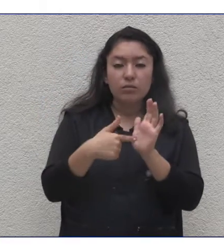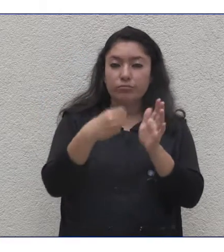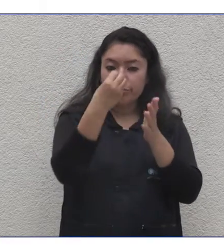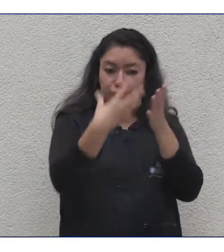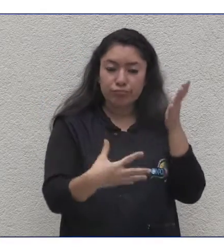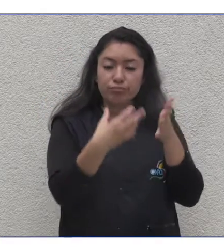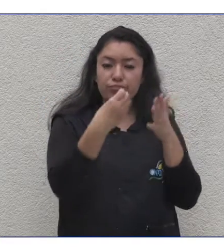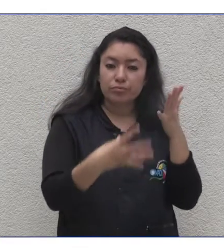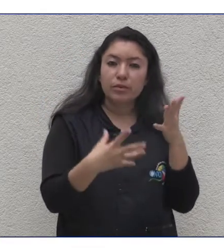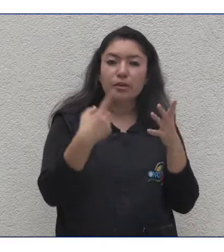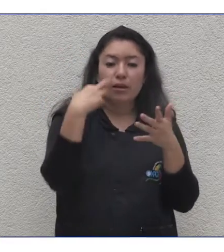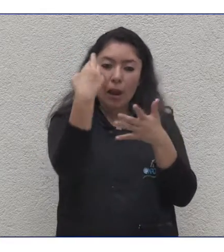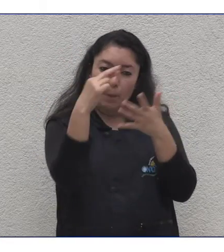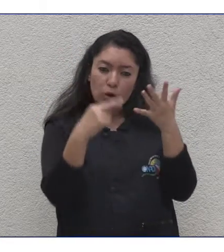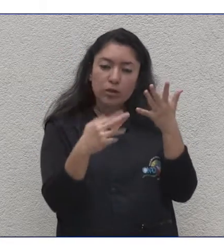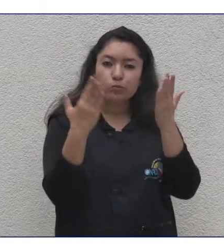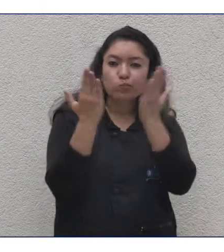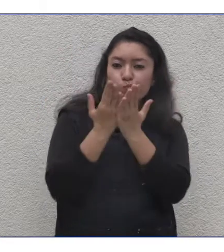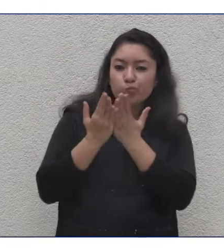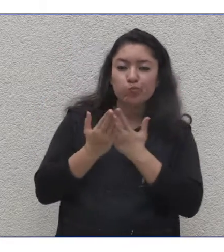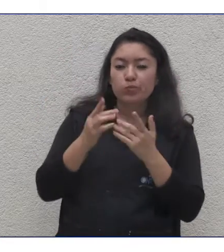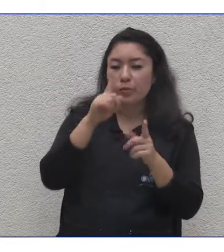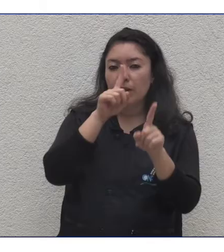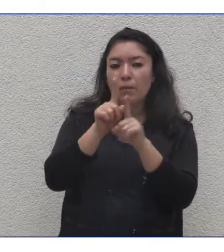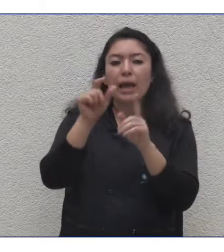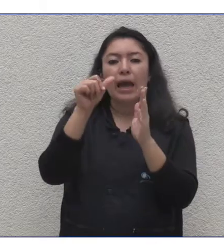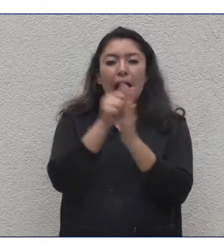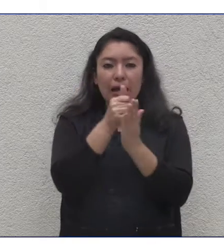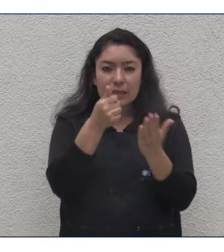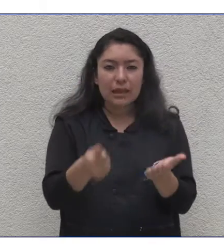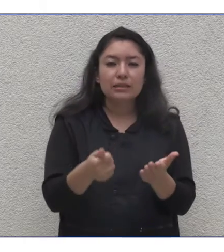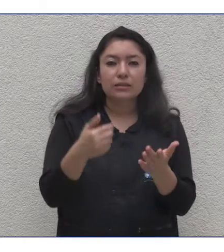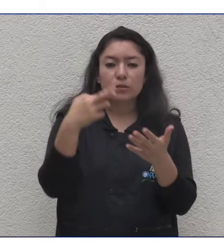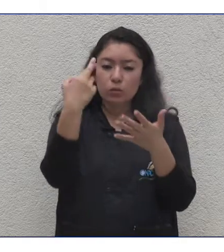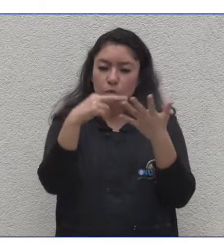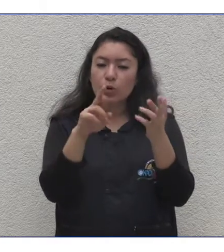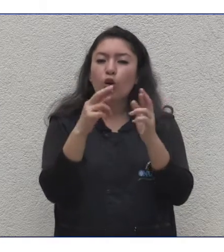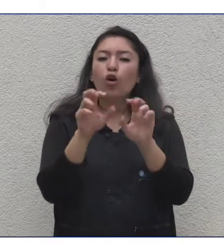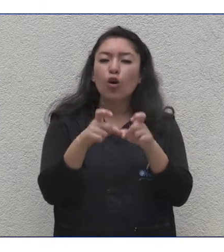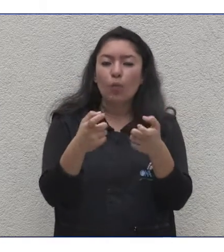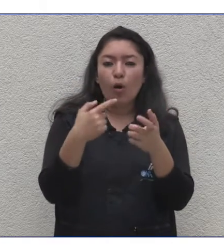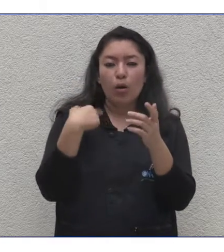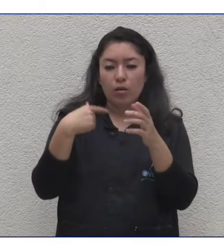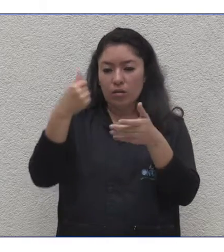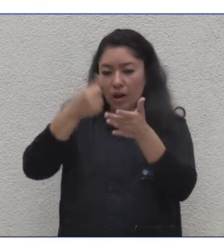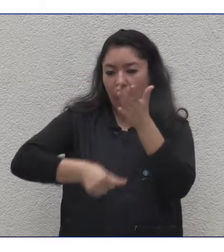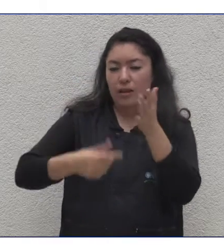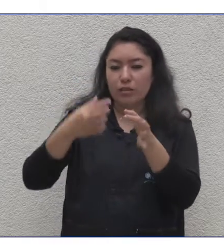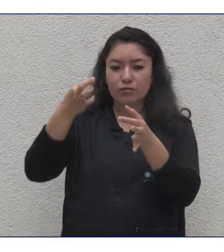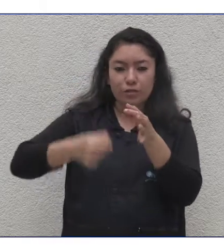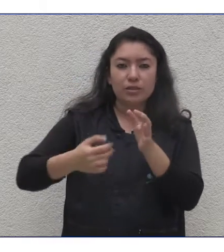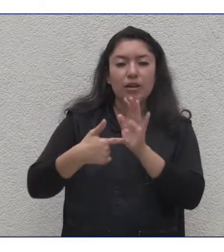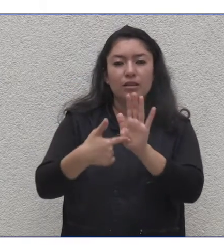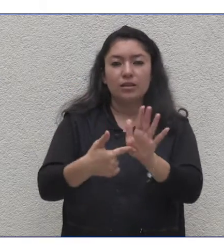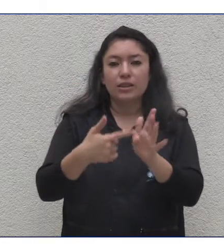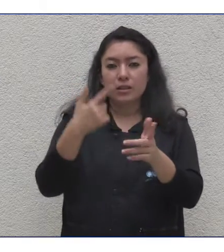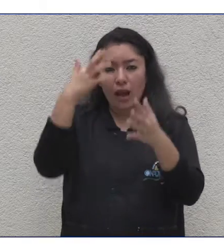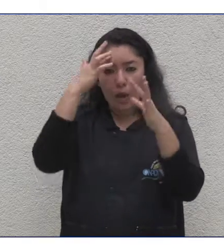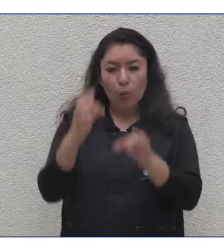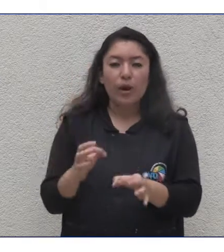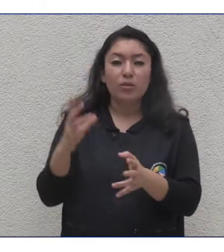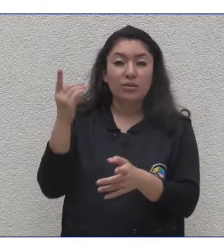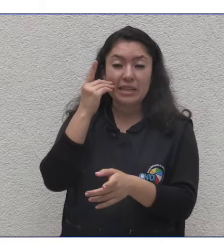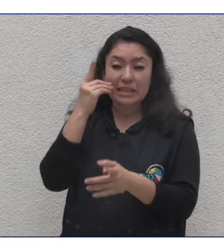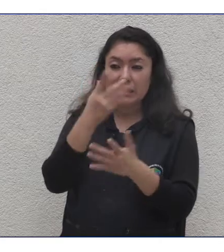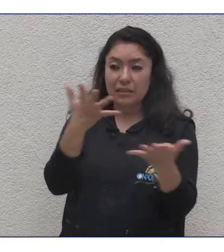expedientes, reportes, estudios, actas, resoluciones, oficios, correspondencias, acuerdos,